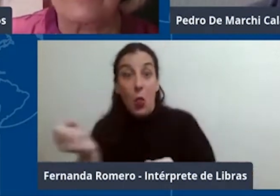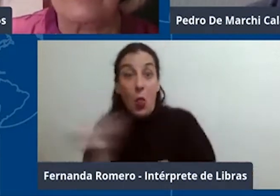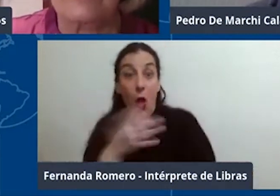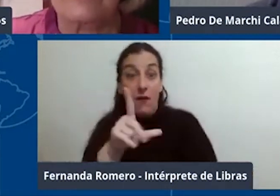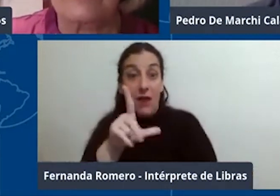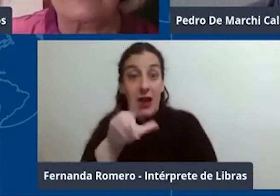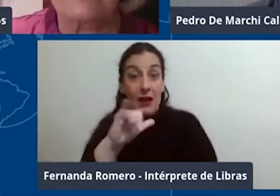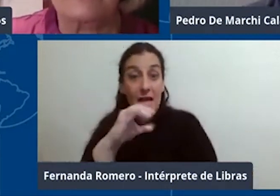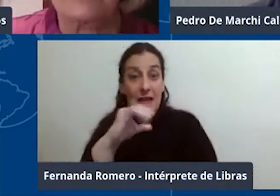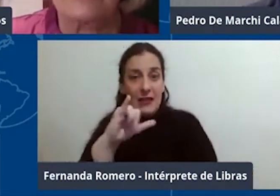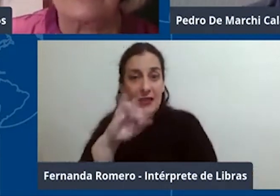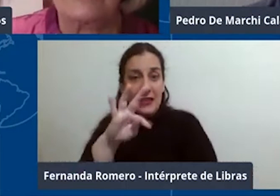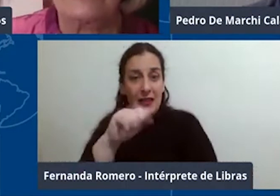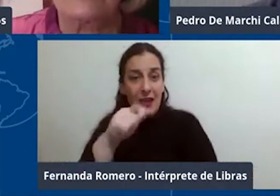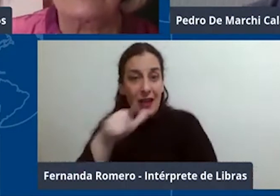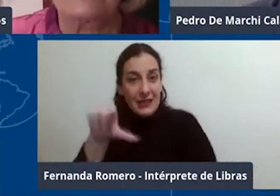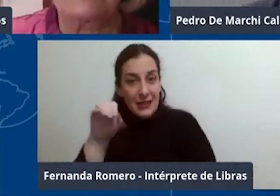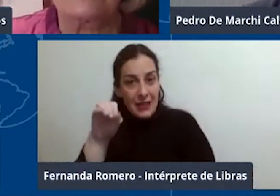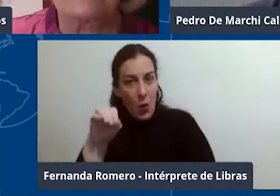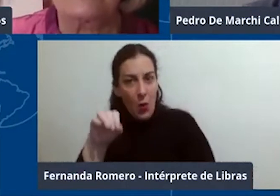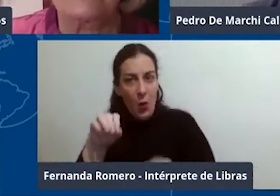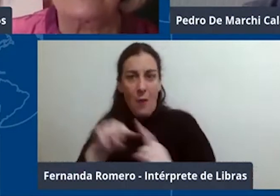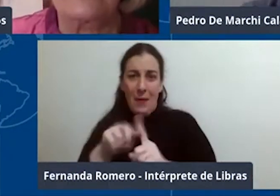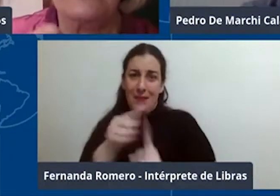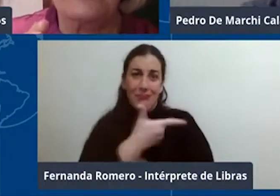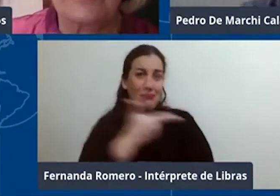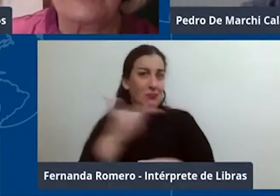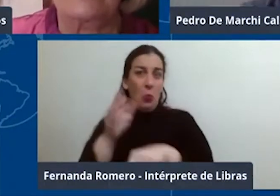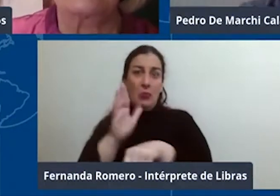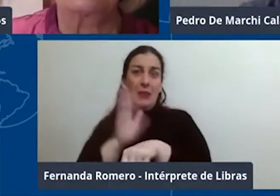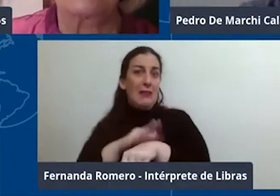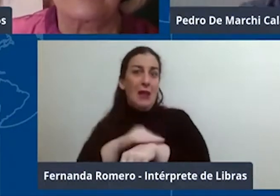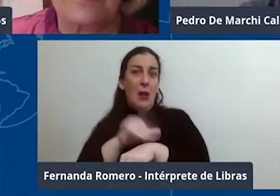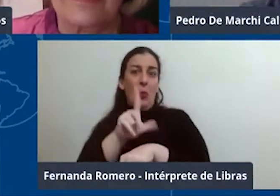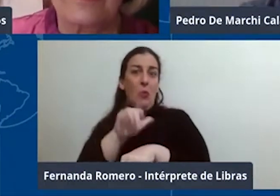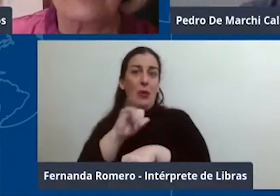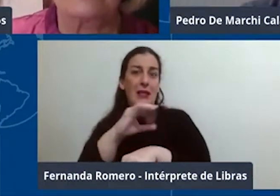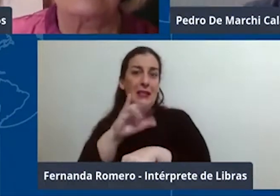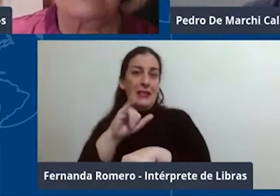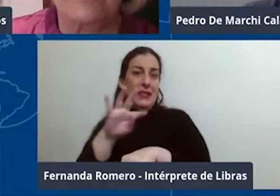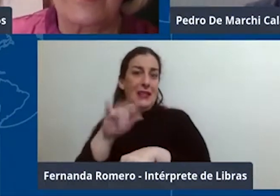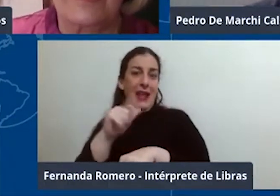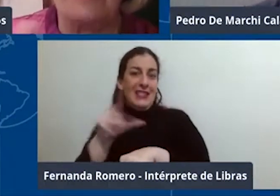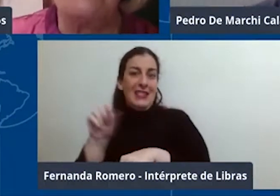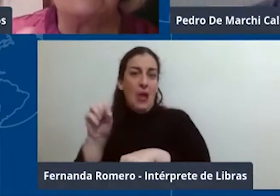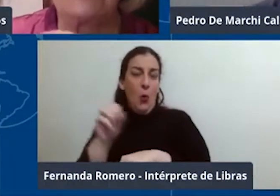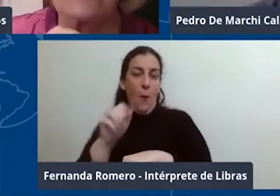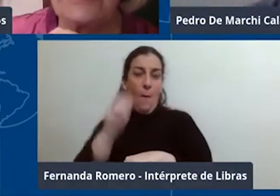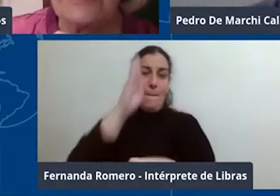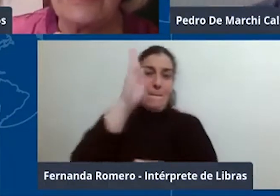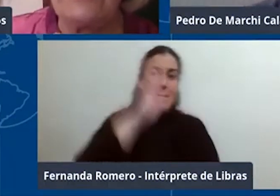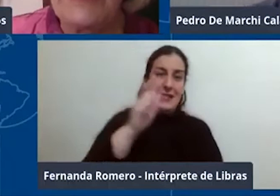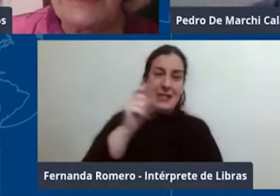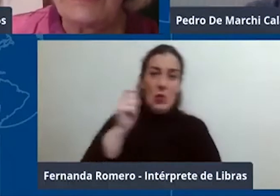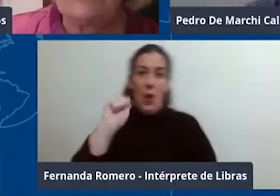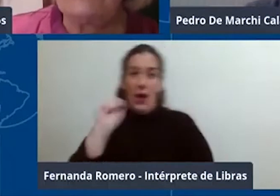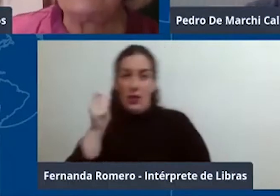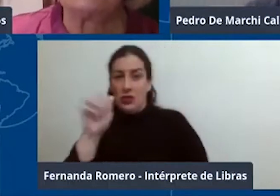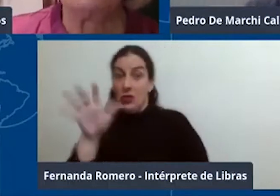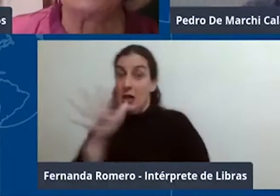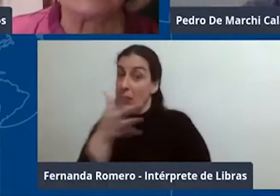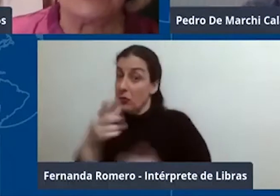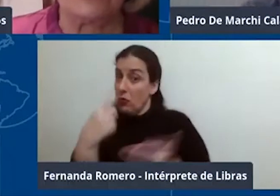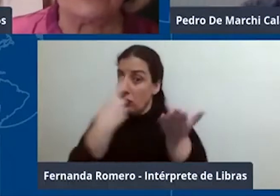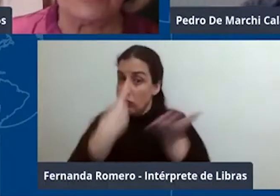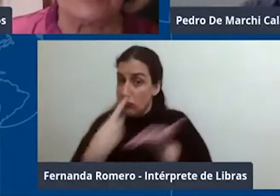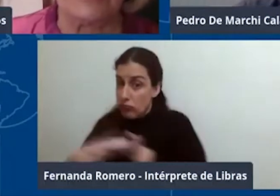nova concessão. Mas agora não há tempo hábil de fazer aí uma licitação que depende do Brasil ou Argentina, né, um acordo. É verdade. E aí,